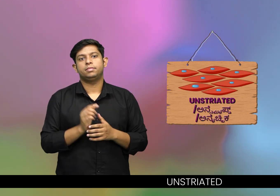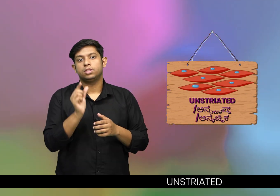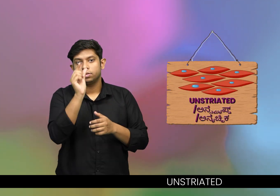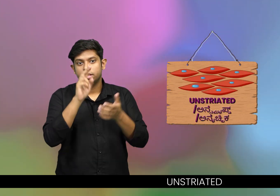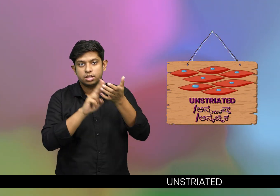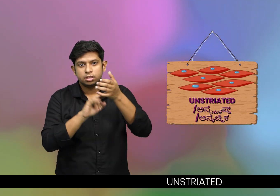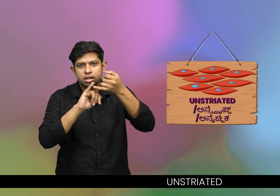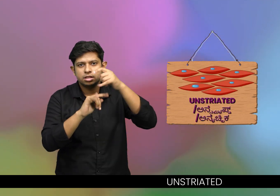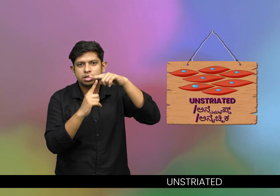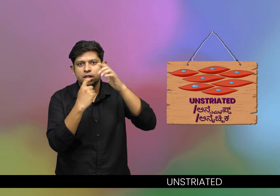ಅನ್ಟೈಟೆಡ್,